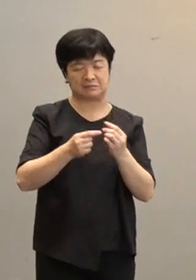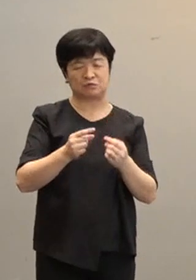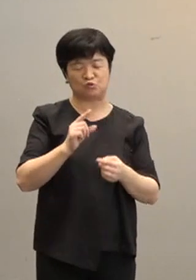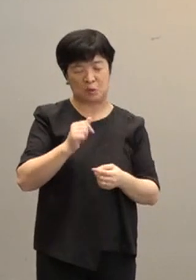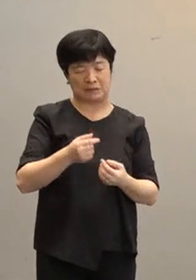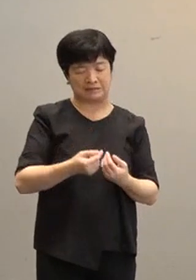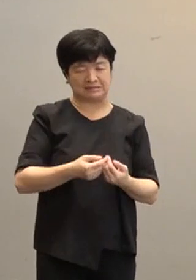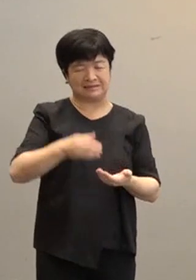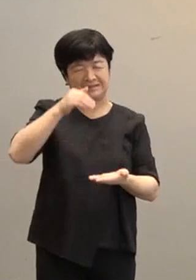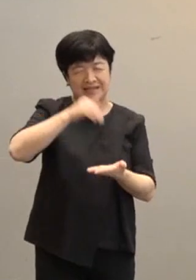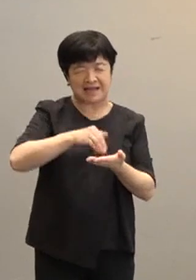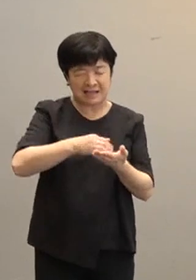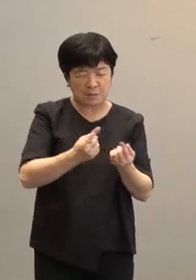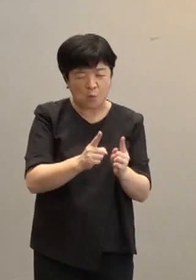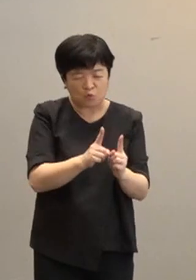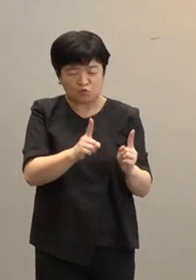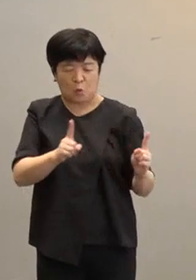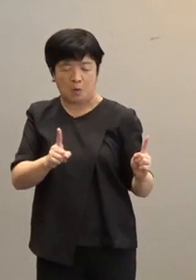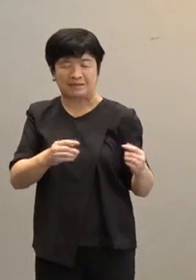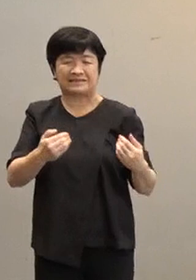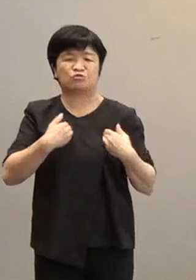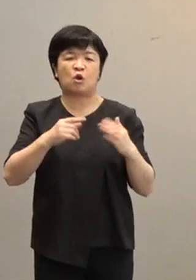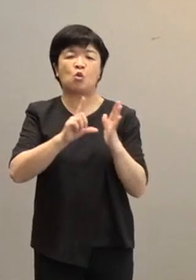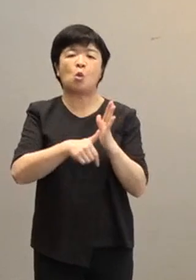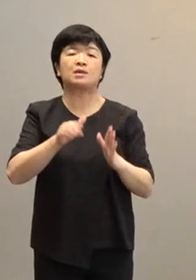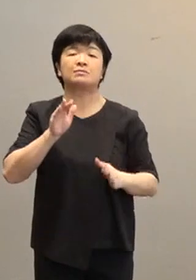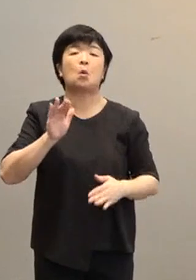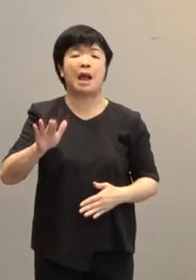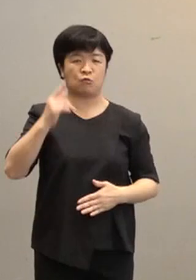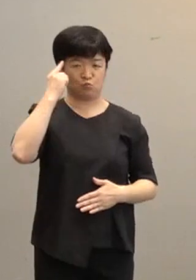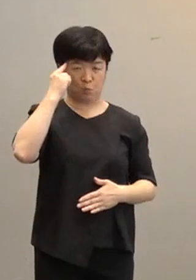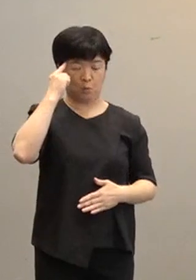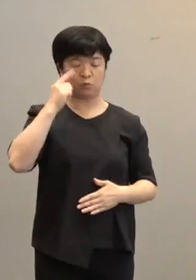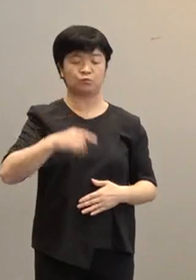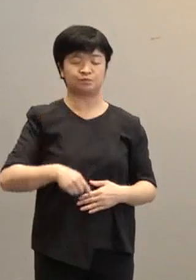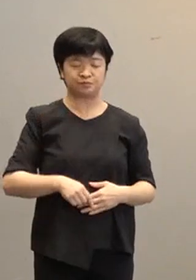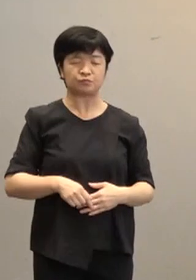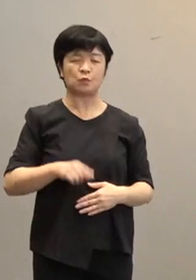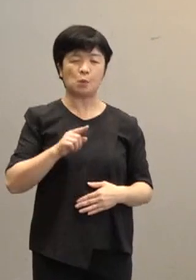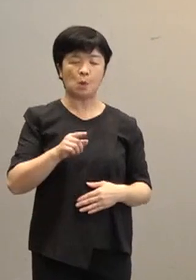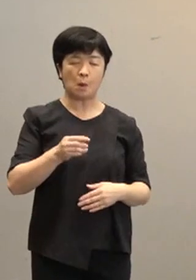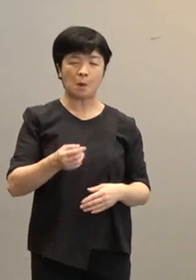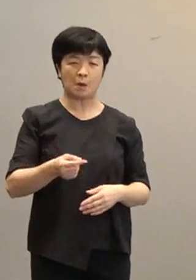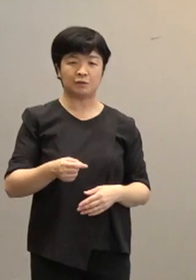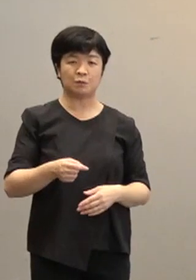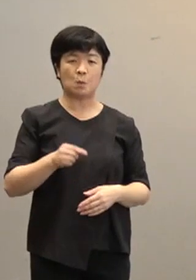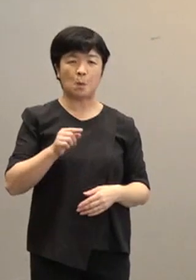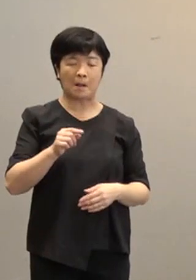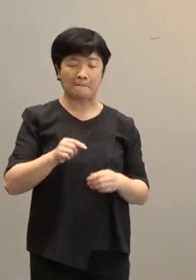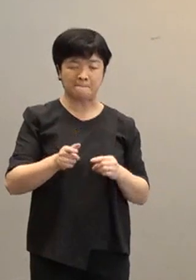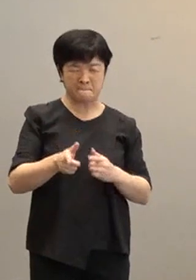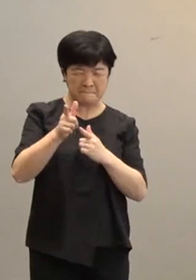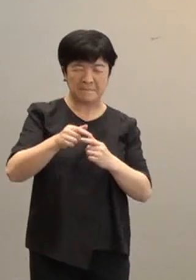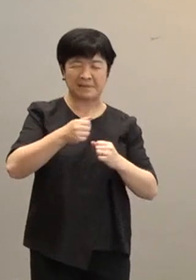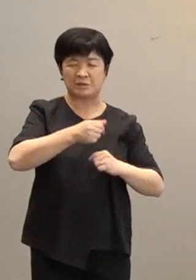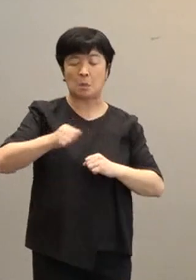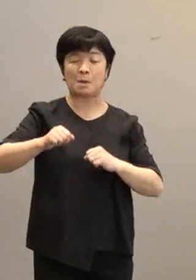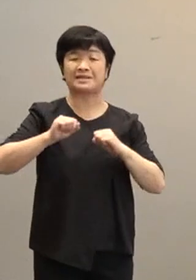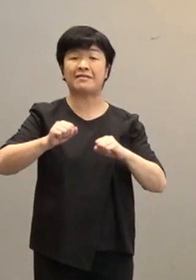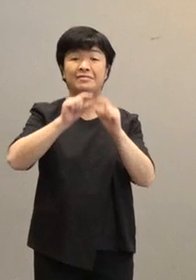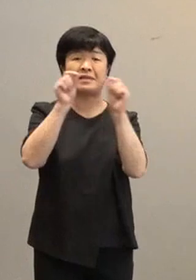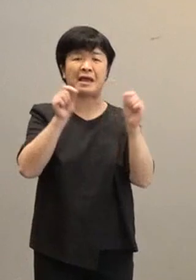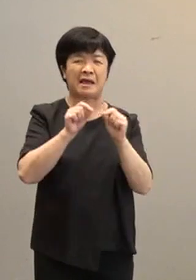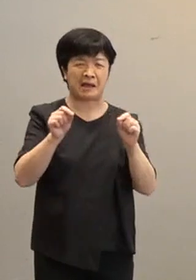し、それからあとはそのこういう事件を起こすことで注目を集めて、まあ、主義主張を流